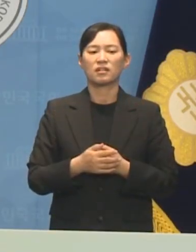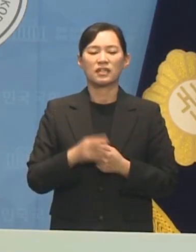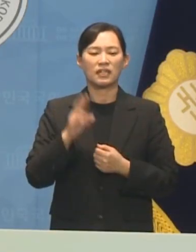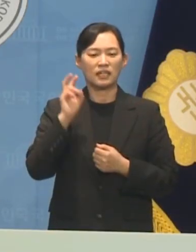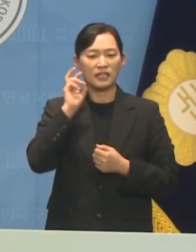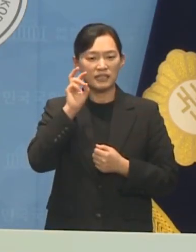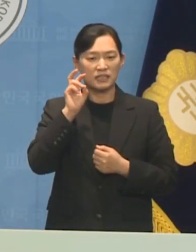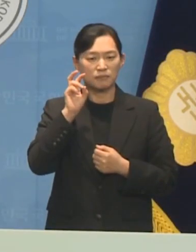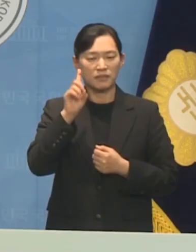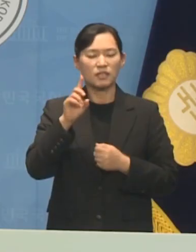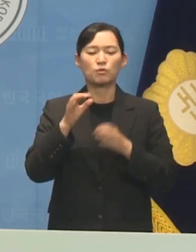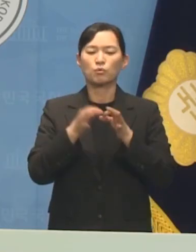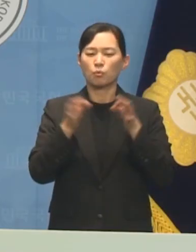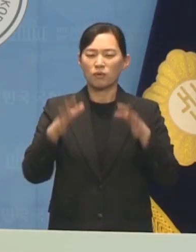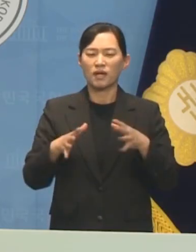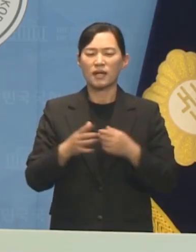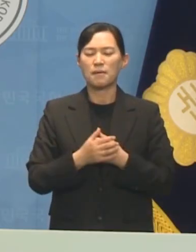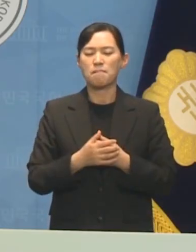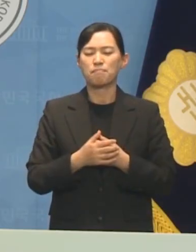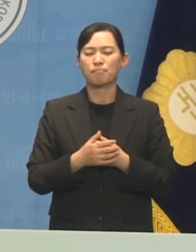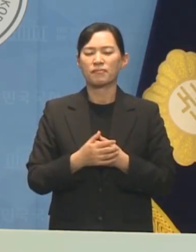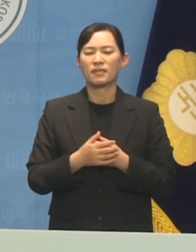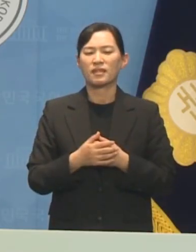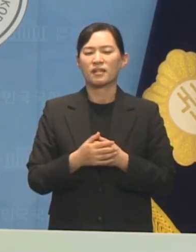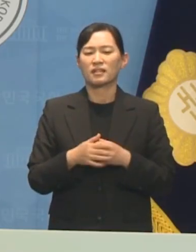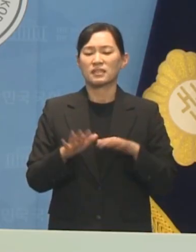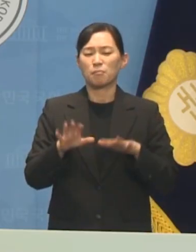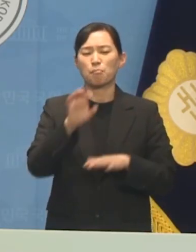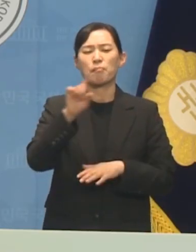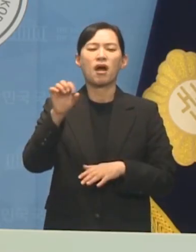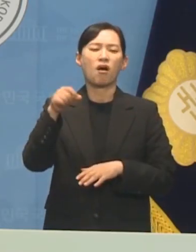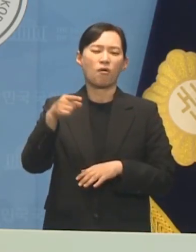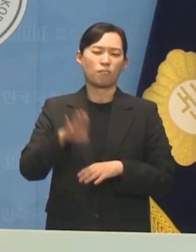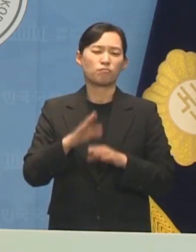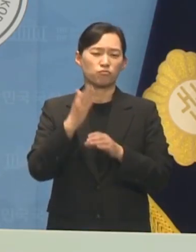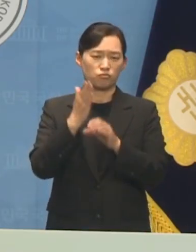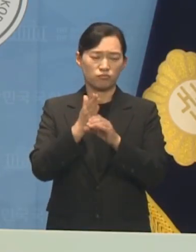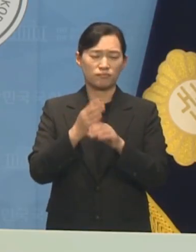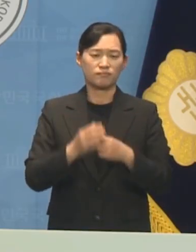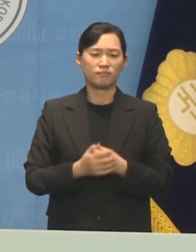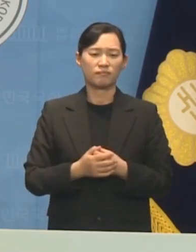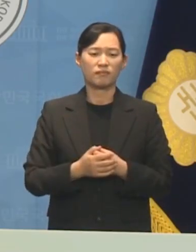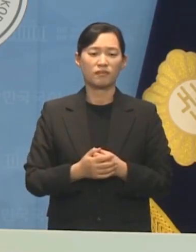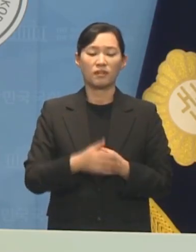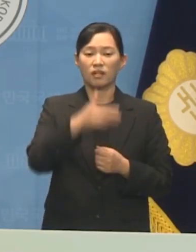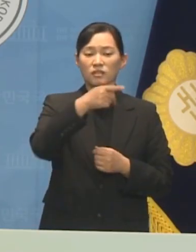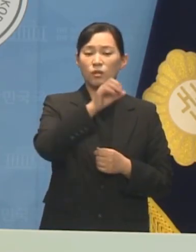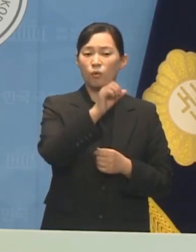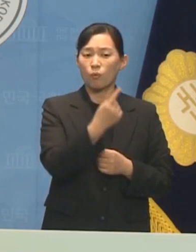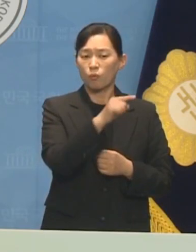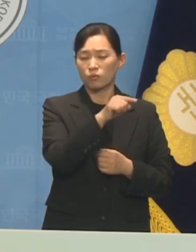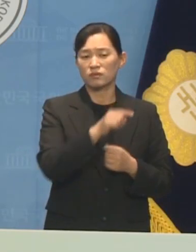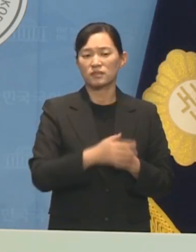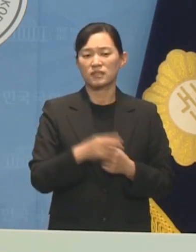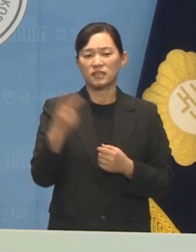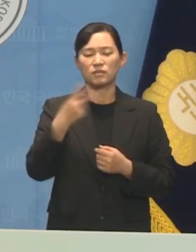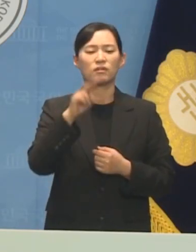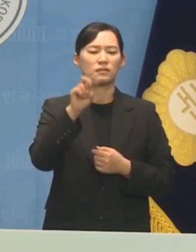21일간 총파업을 진행하였으며 현재도 부분적인 파업을 이어가고 있습니다. 청호나이스는